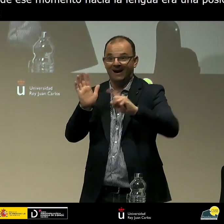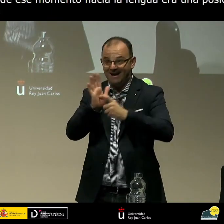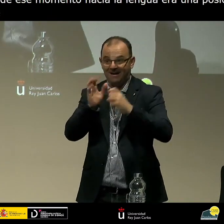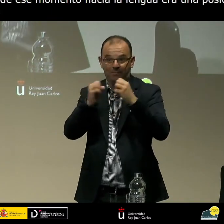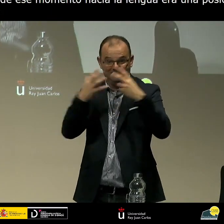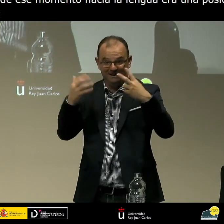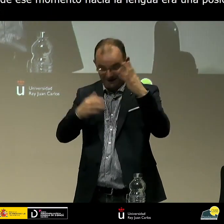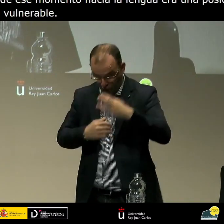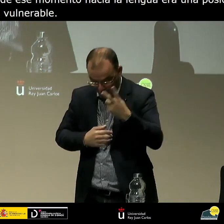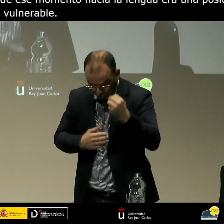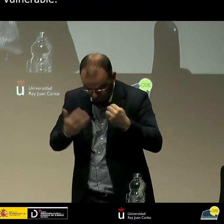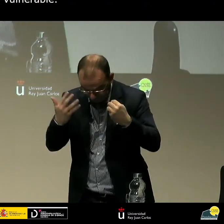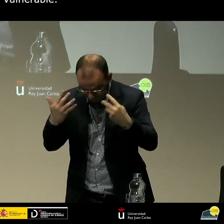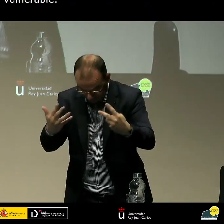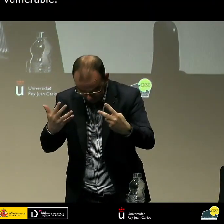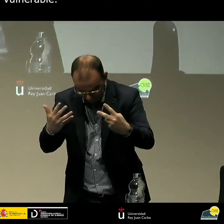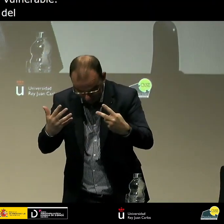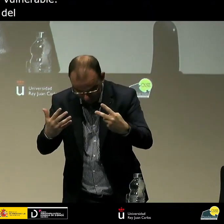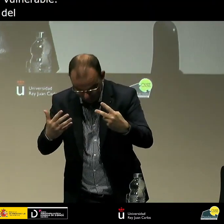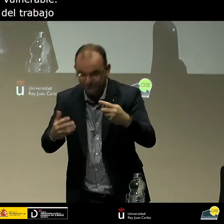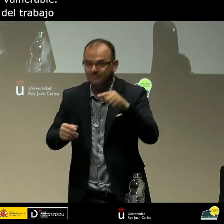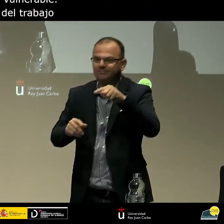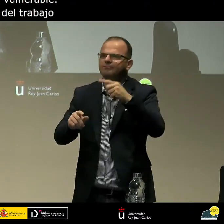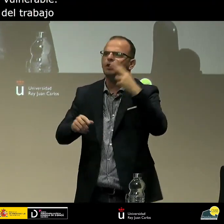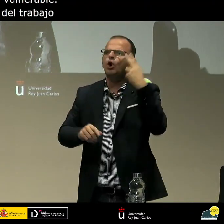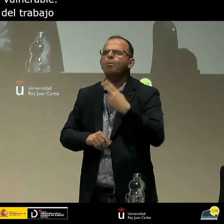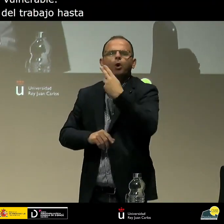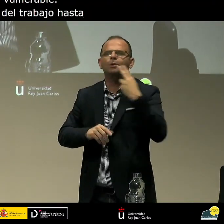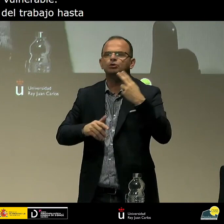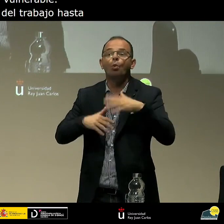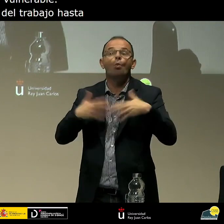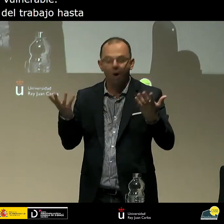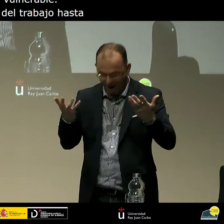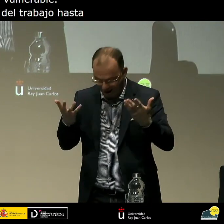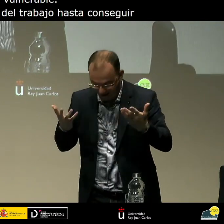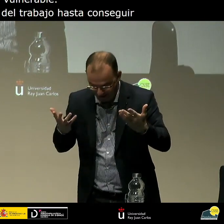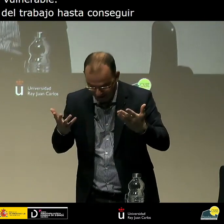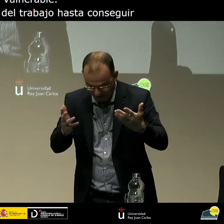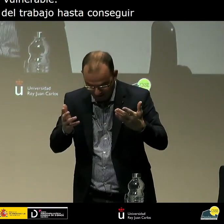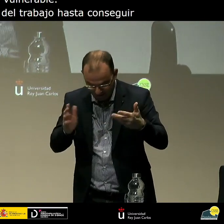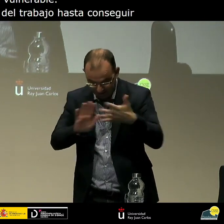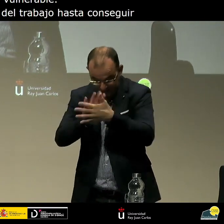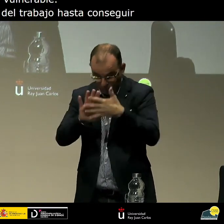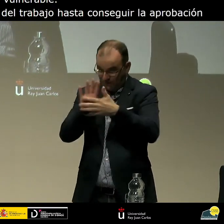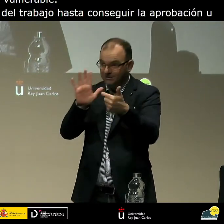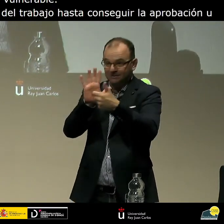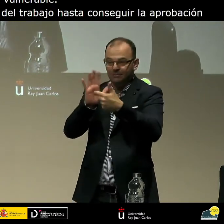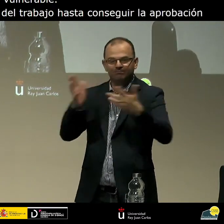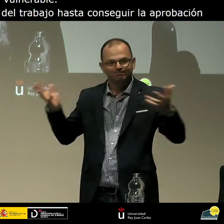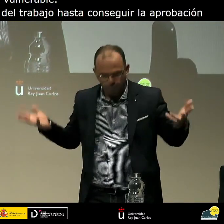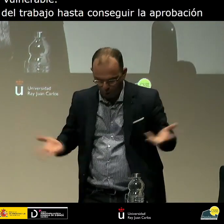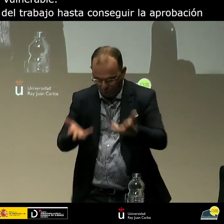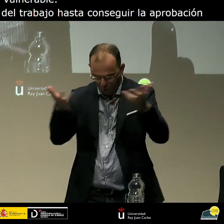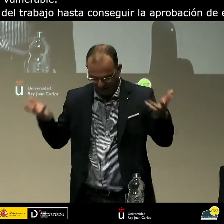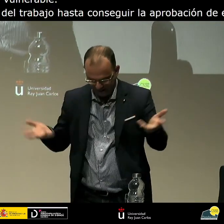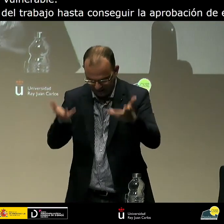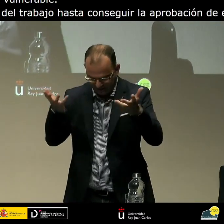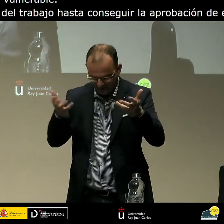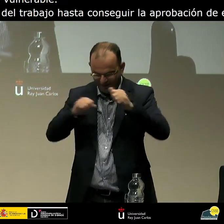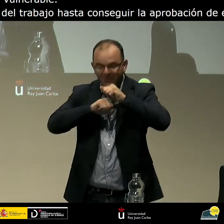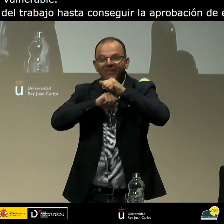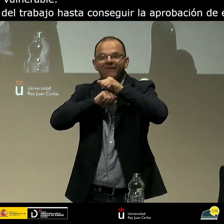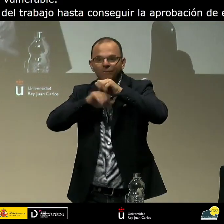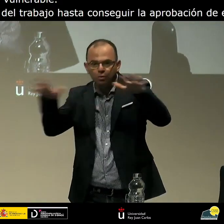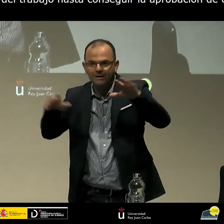La historia del trabajo hasta conseguir la aprobación de esta ley fue una historia amplia y larga en el